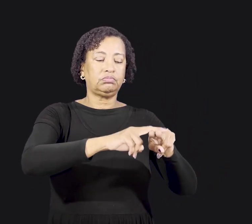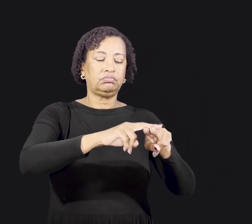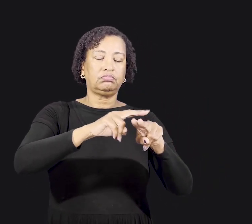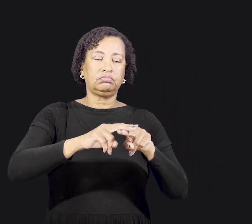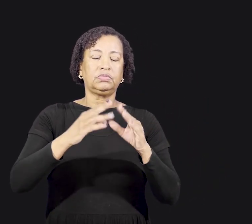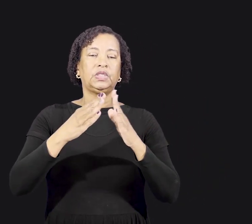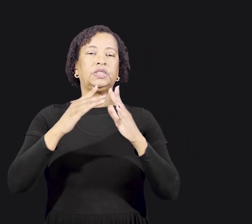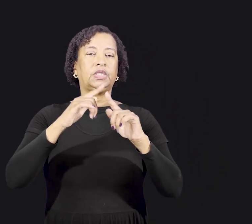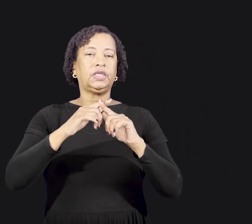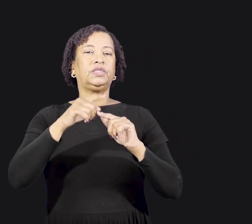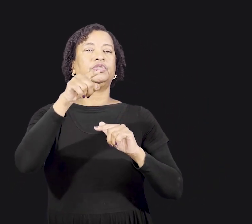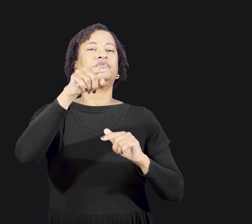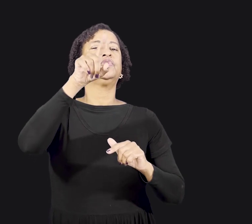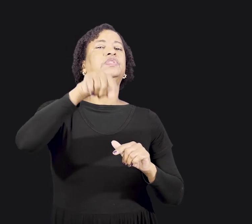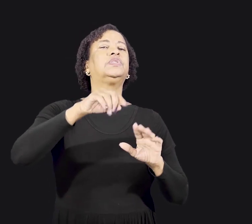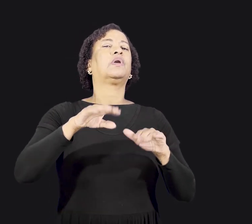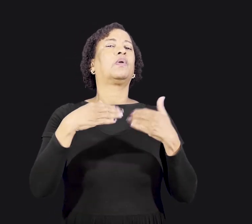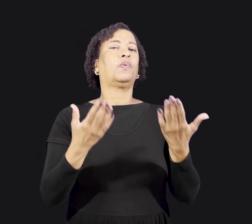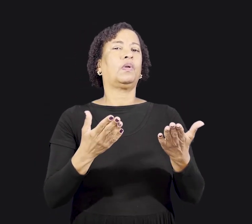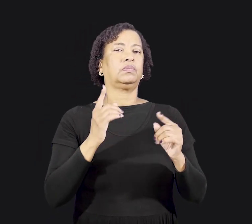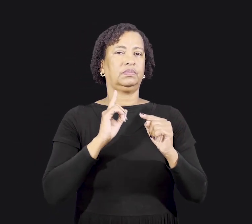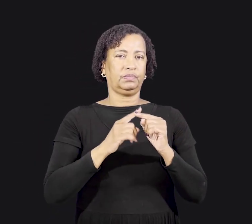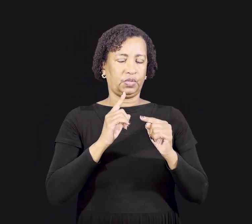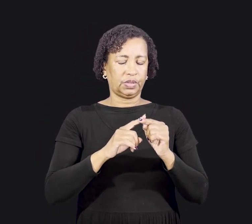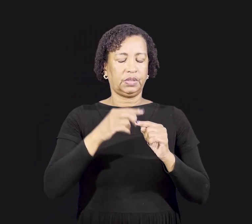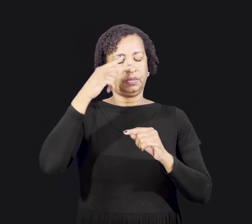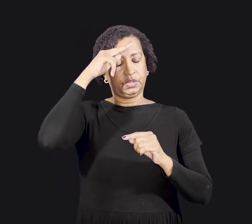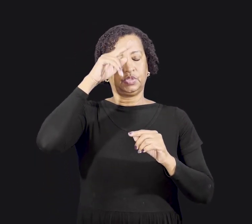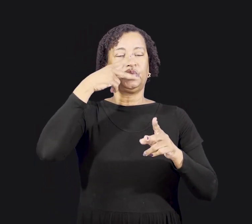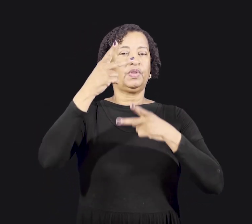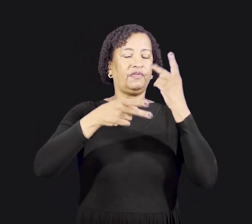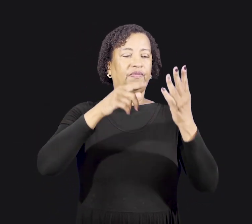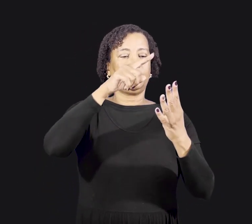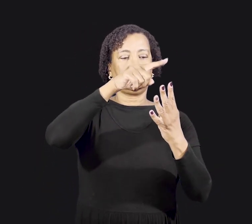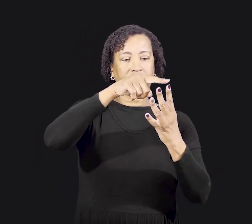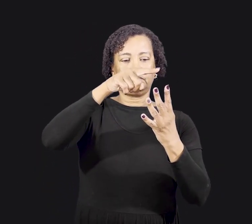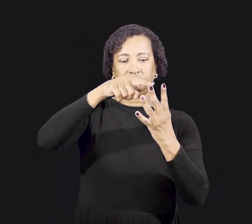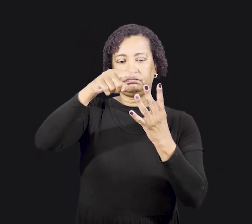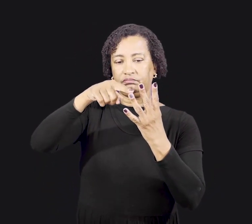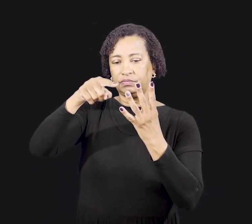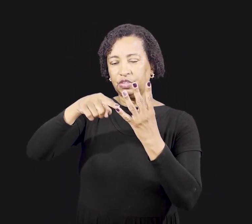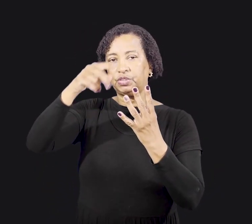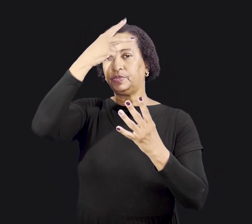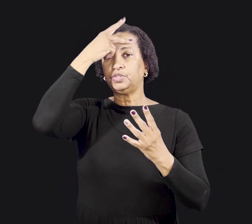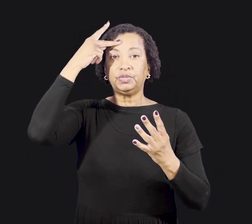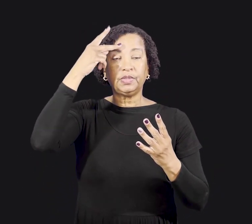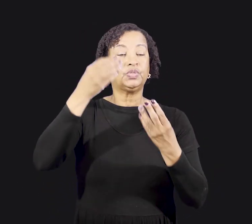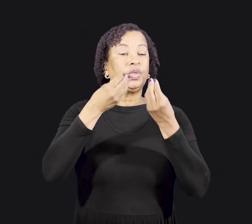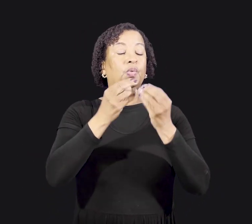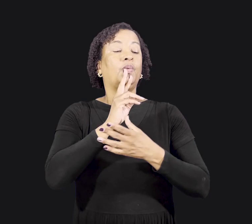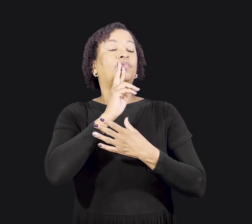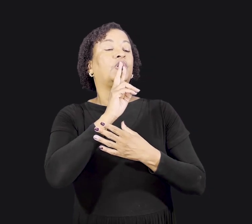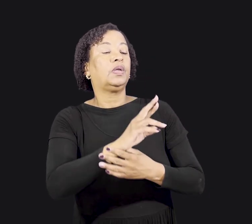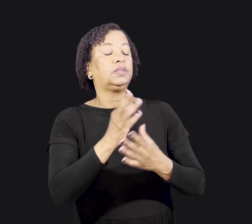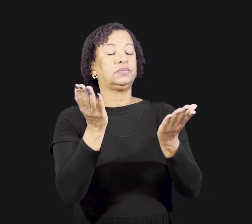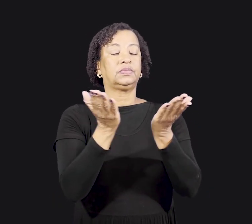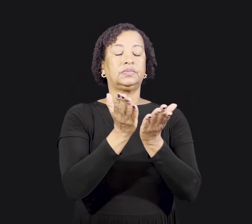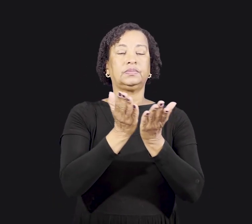igreja. Qual deles você é? Isso porque essa parábola fala de 4 tipos de pessoas e como elas respondem à palavra